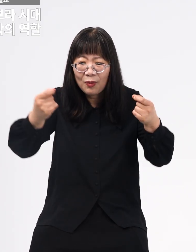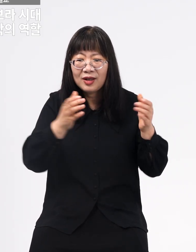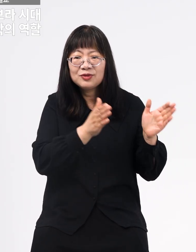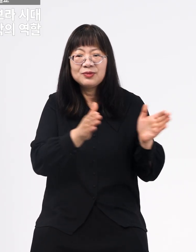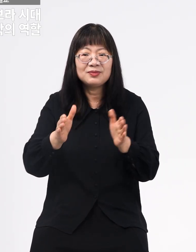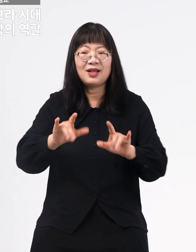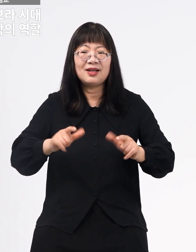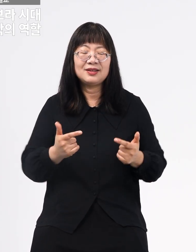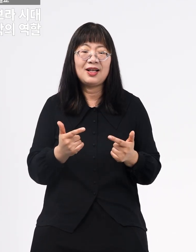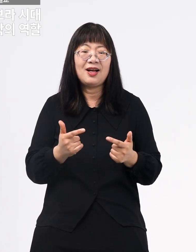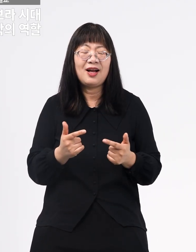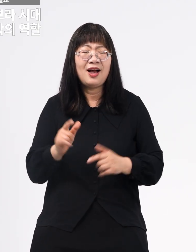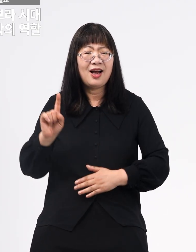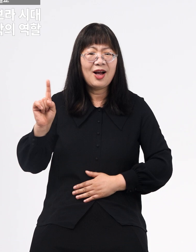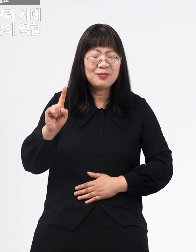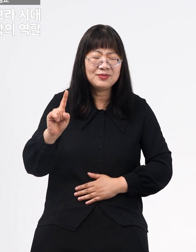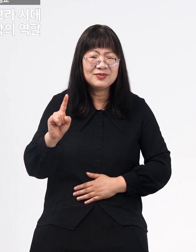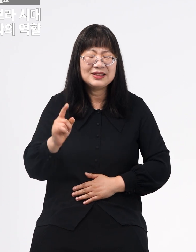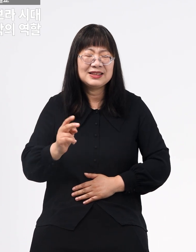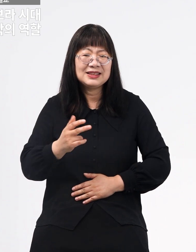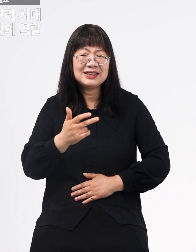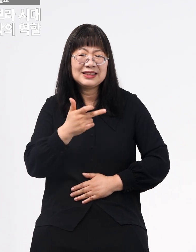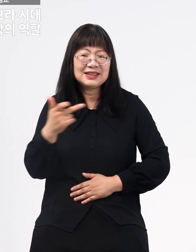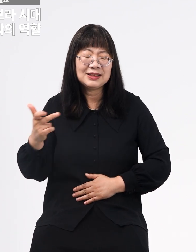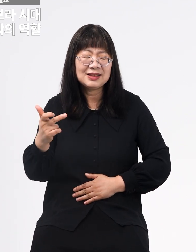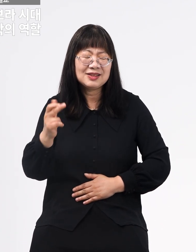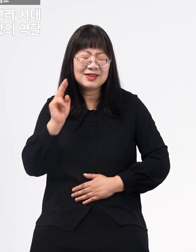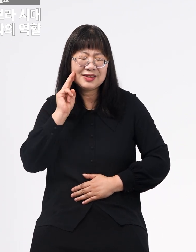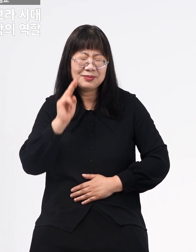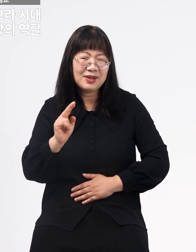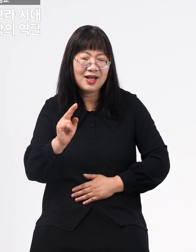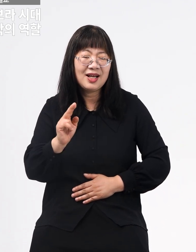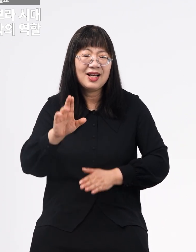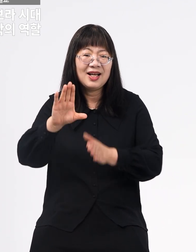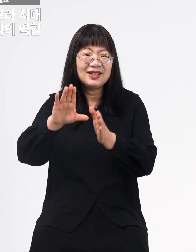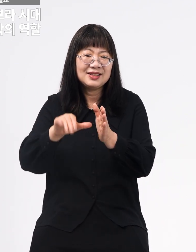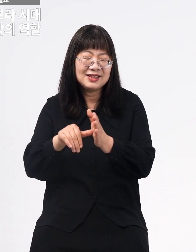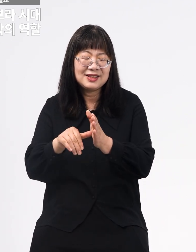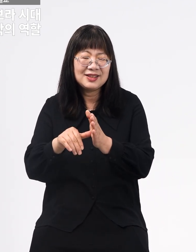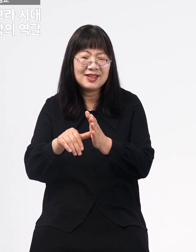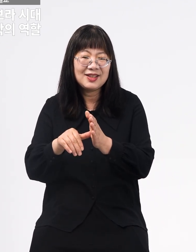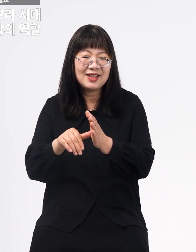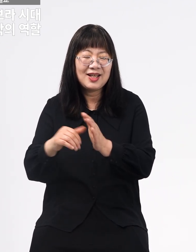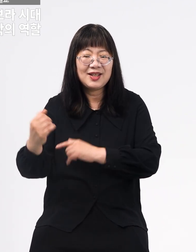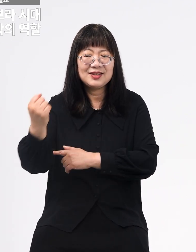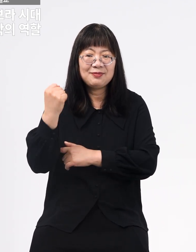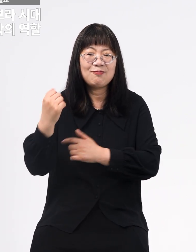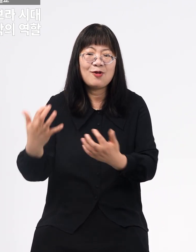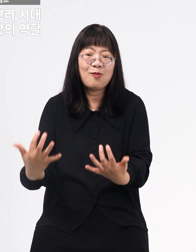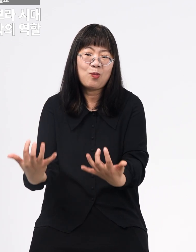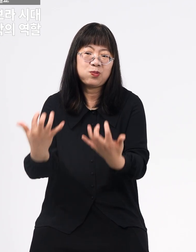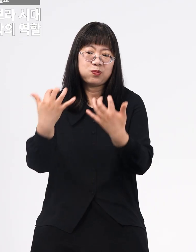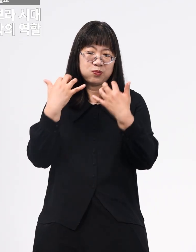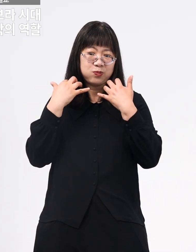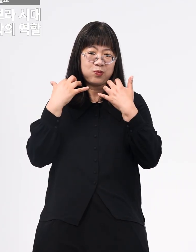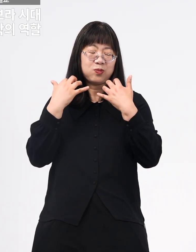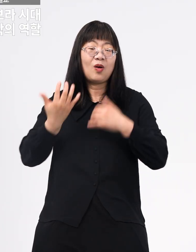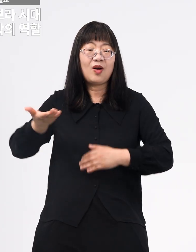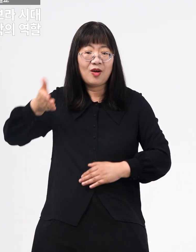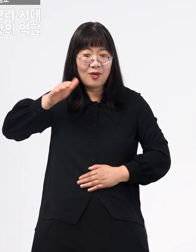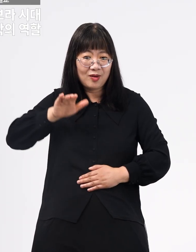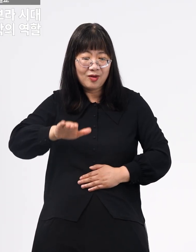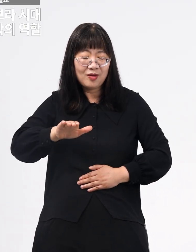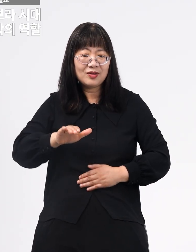아니라 아무리 쓰나미 같은 시대의 조류가 우리를